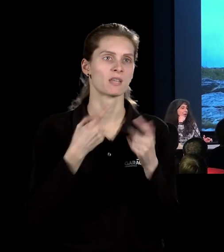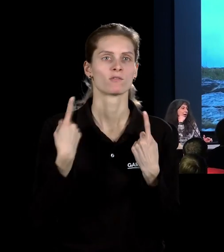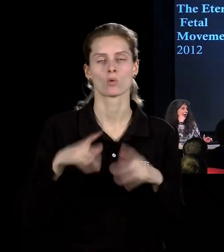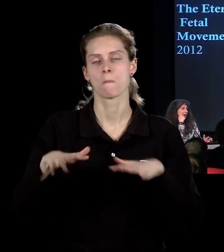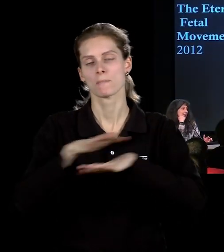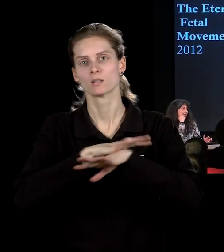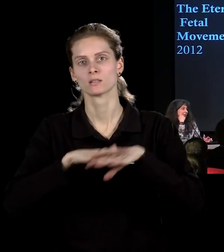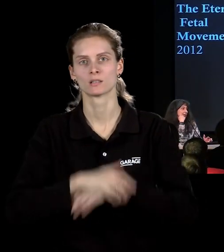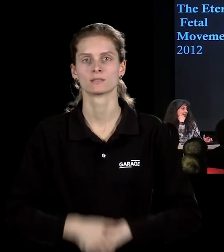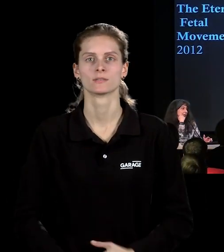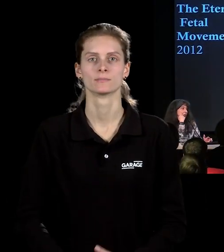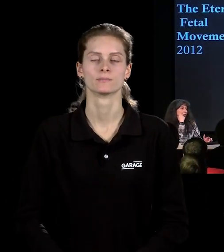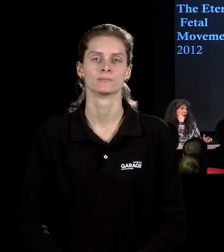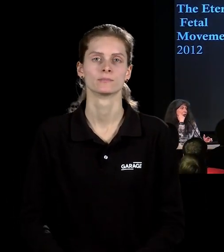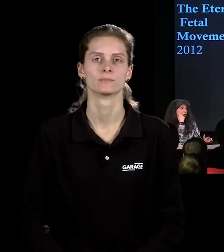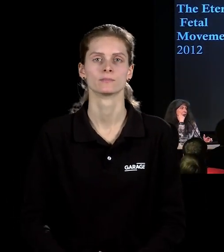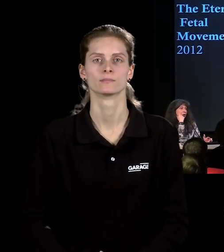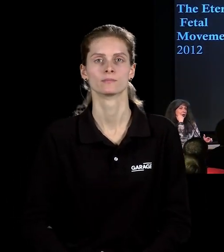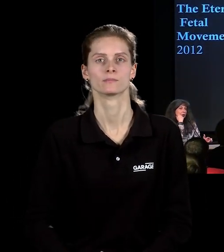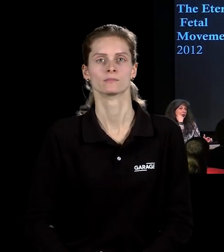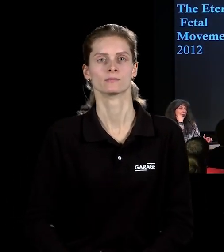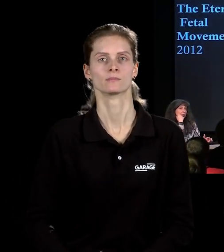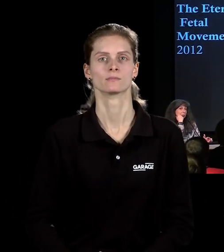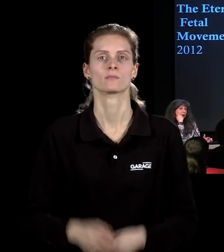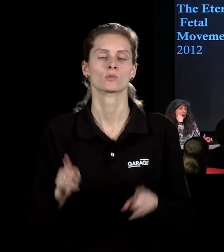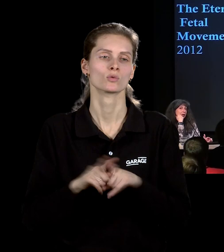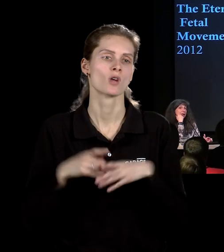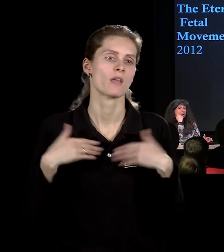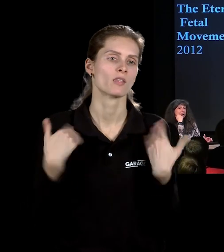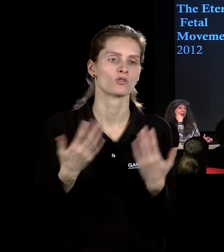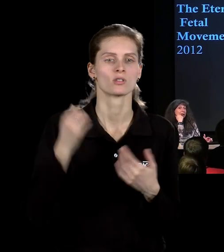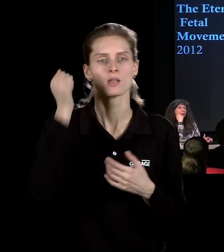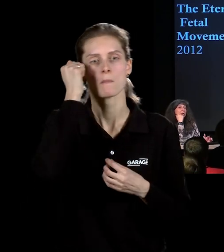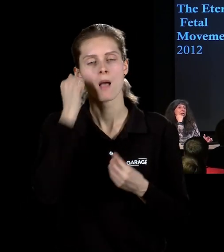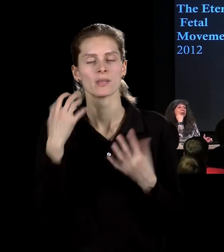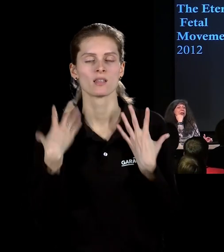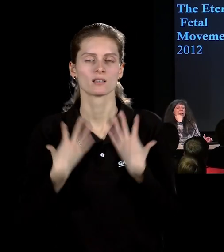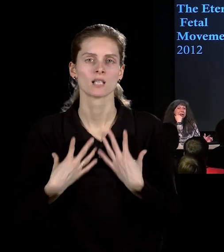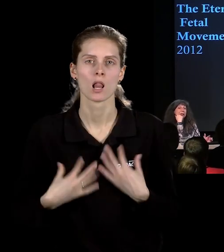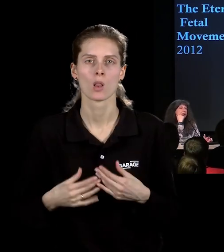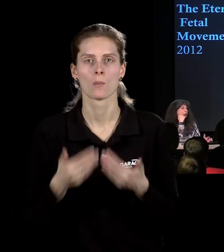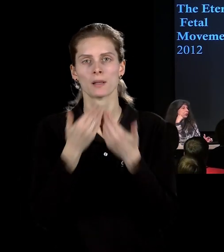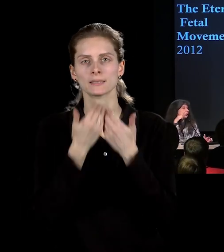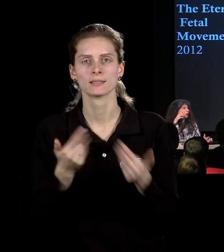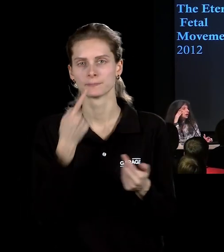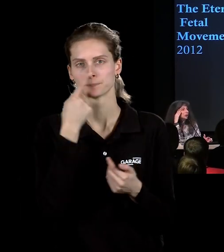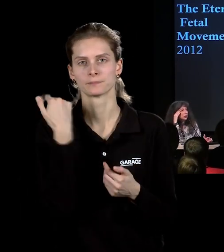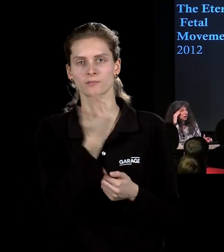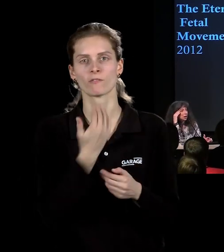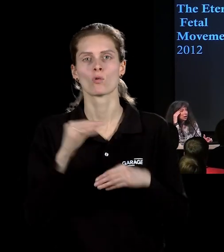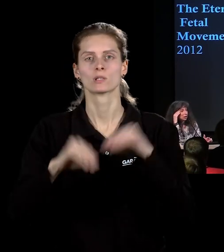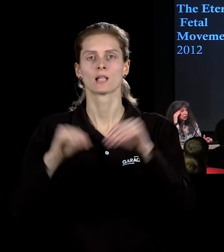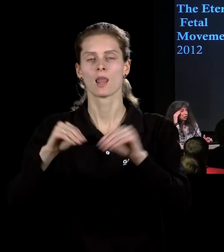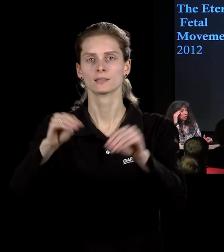Ну, такая. Вот. И тоже, может быть, имеющий отношение к памяти и к телесности, последняя, одна из недавних его